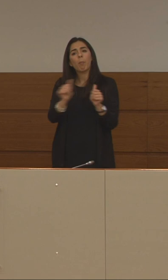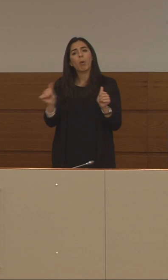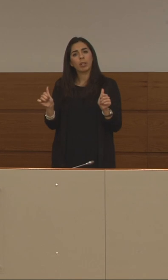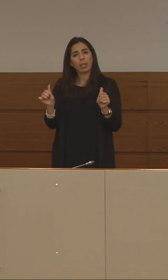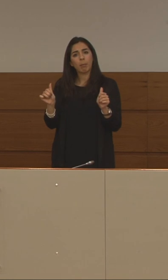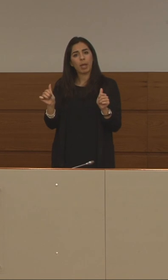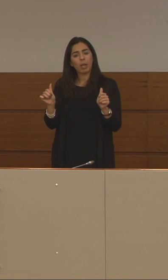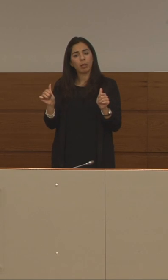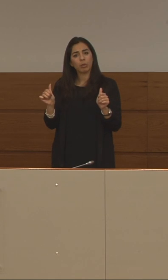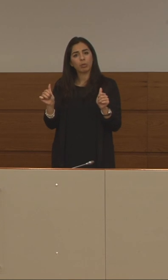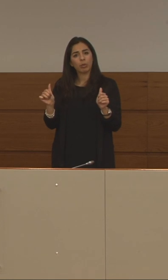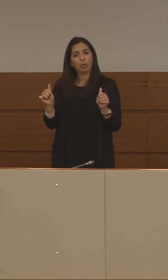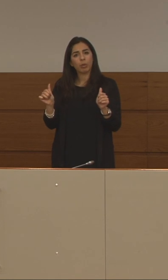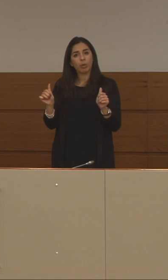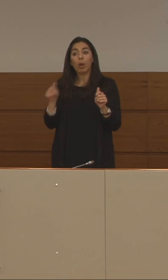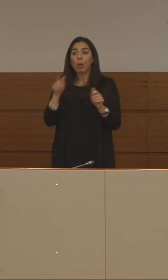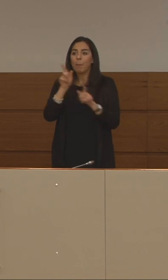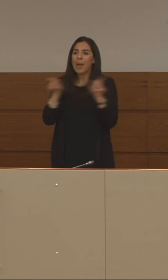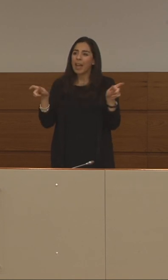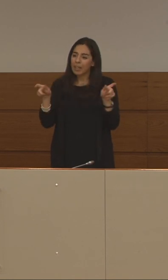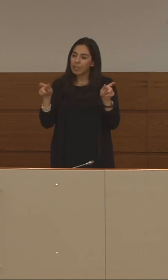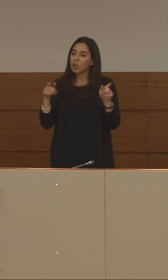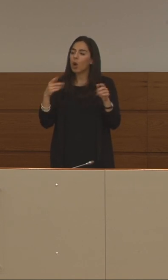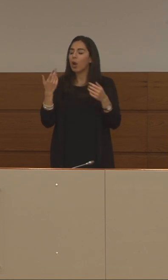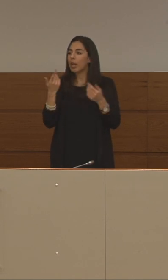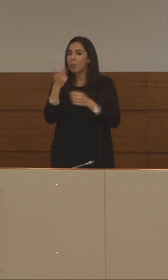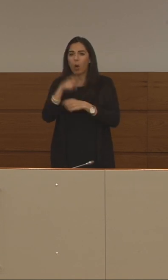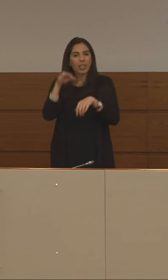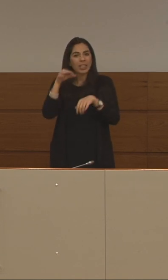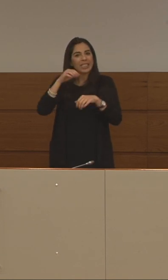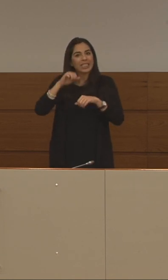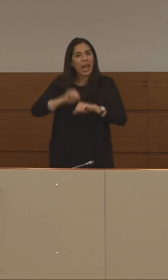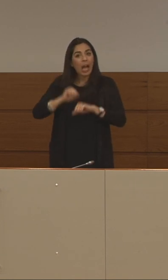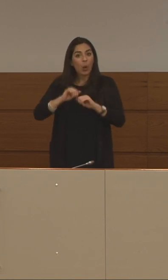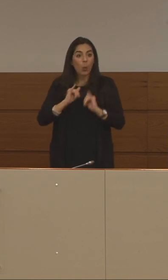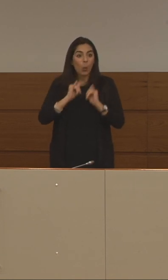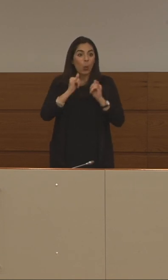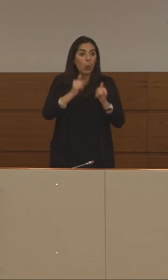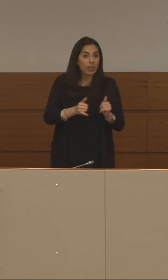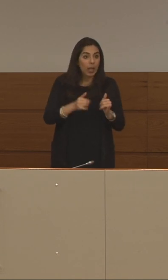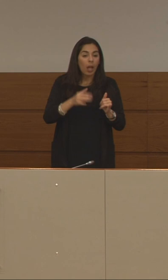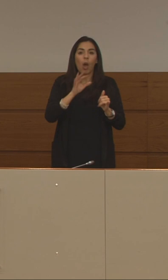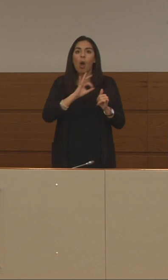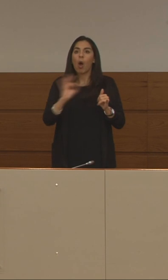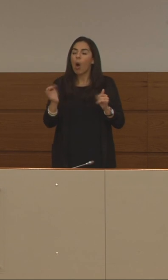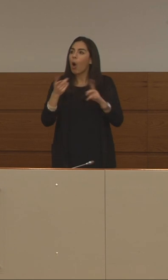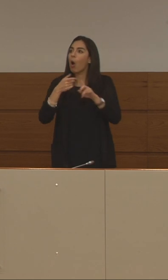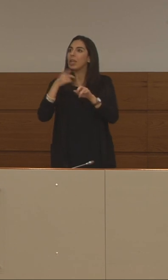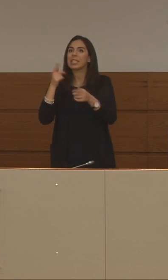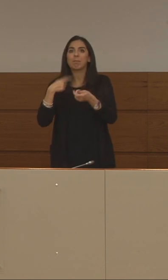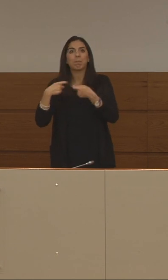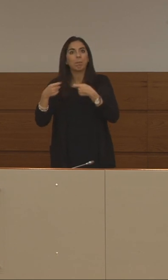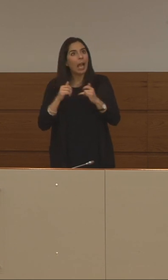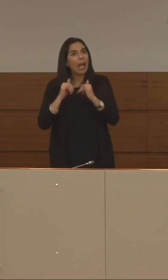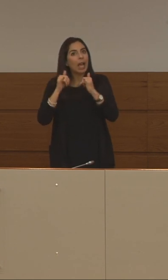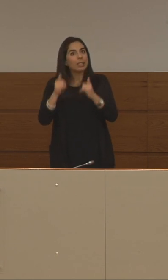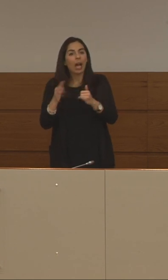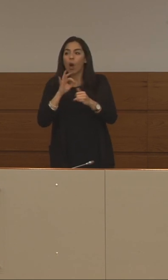chi esce per motivi naturalmente di salute o per fare la spesa o per motivi di lavoro porta un altro